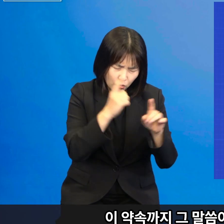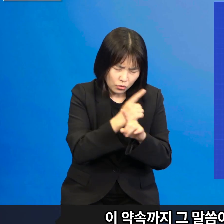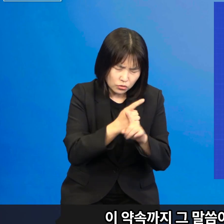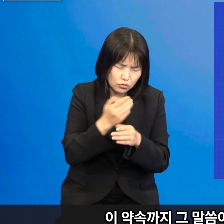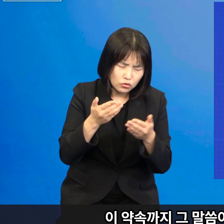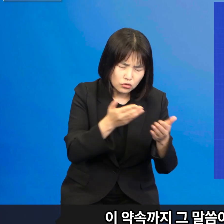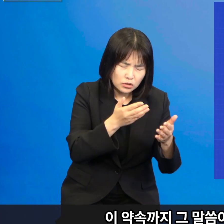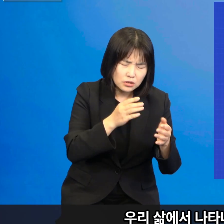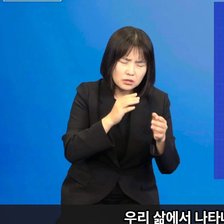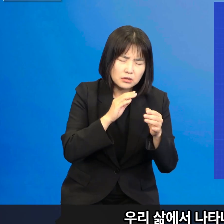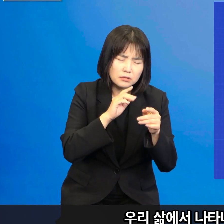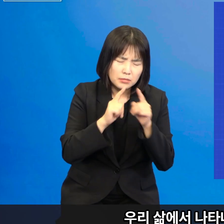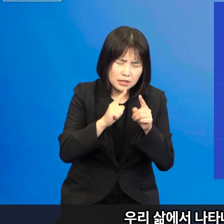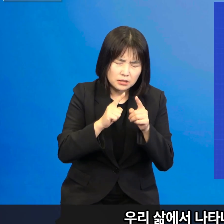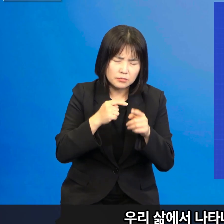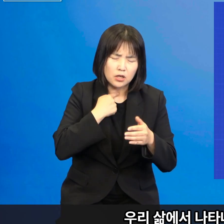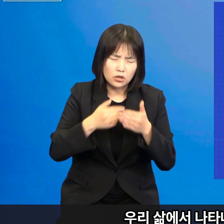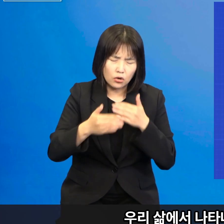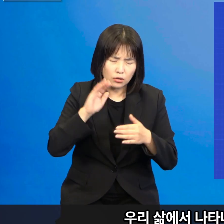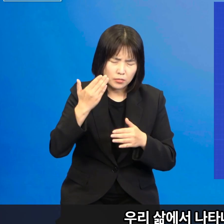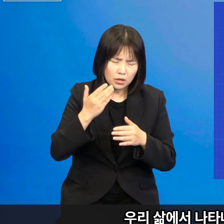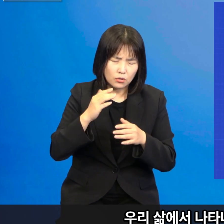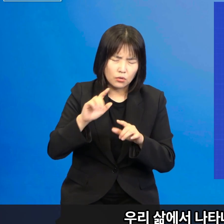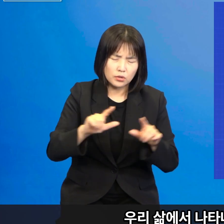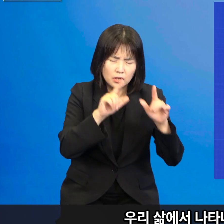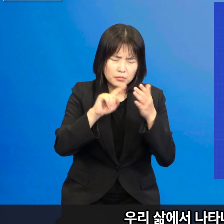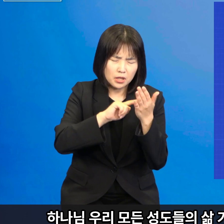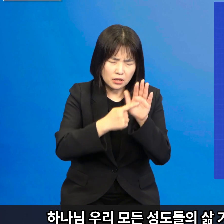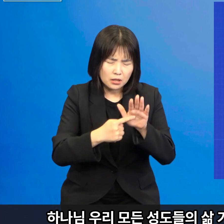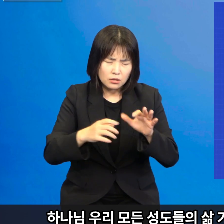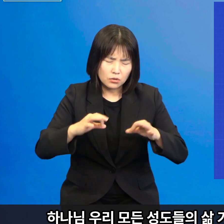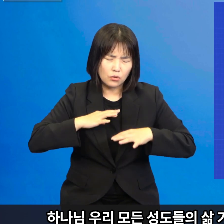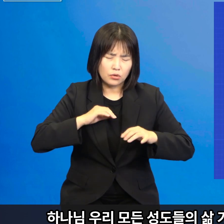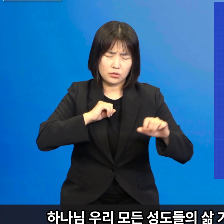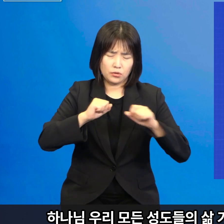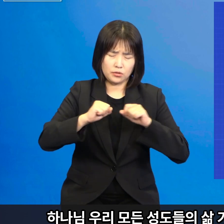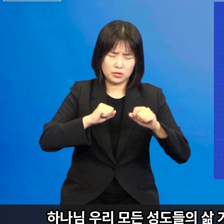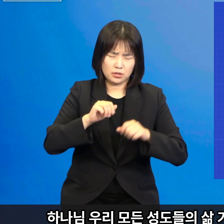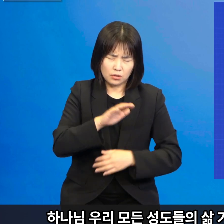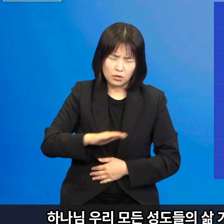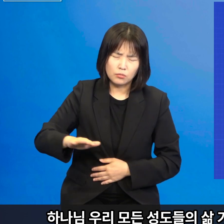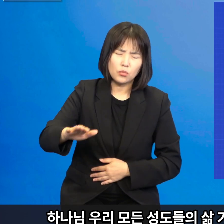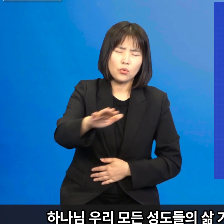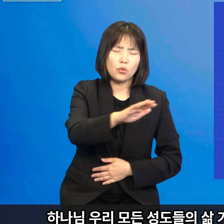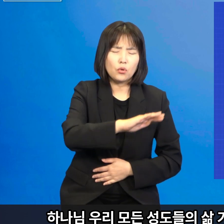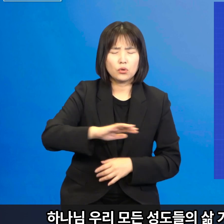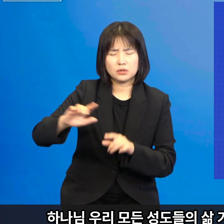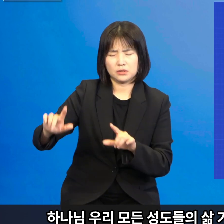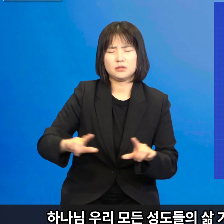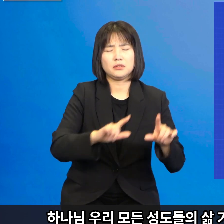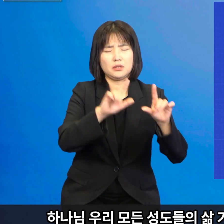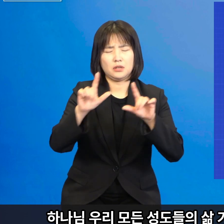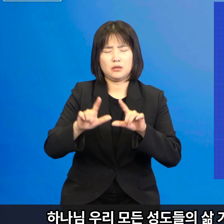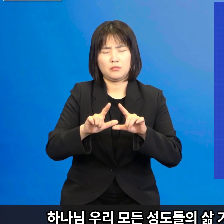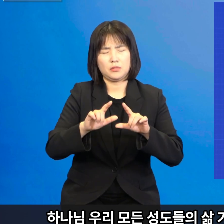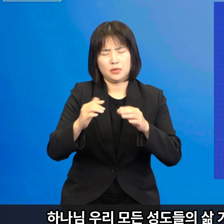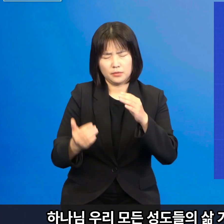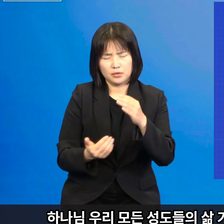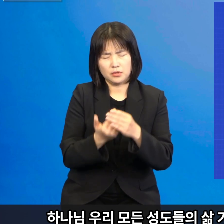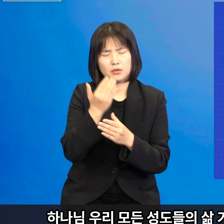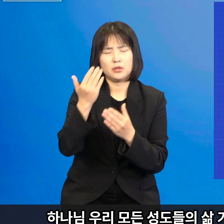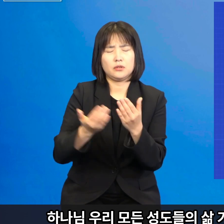하나님 경험되어지고 우리 삶에서 나타나는 놀라운 역사가 하나님, 우리 모든 성도들의 삶 가운데 일어나게